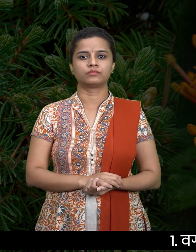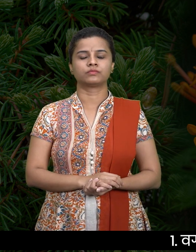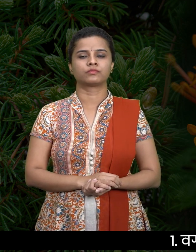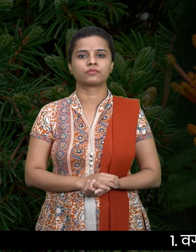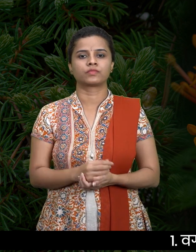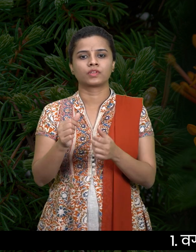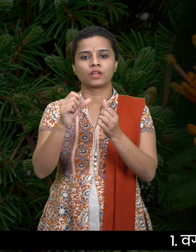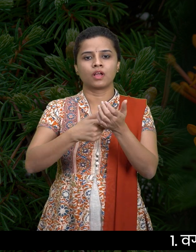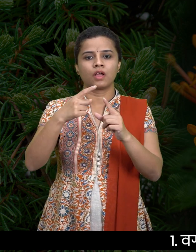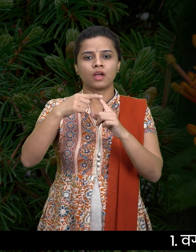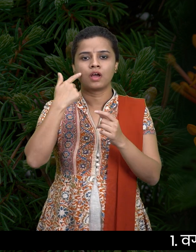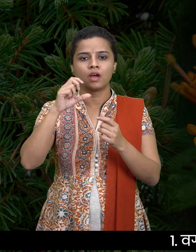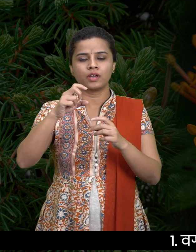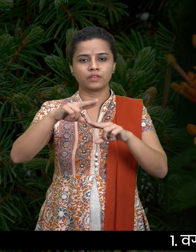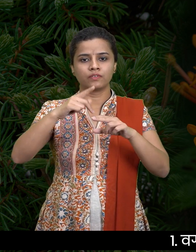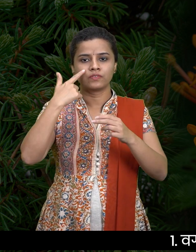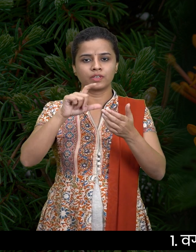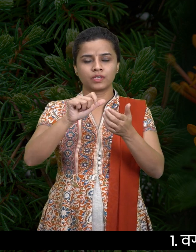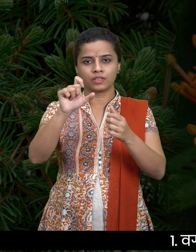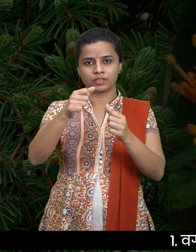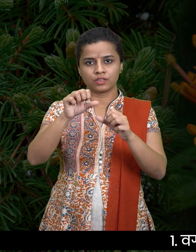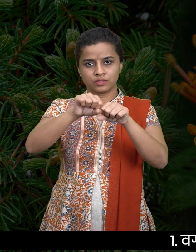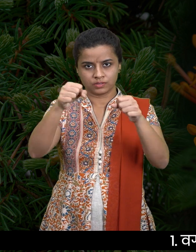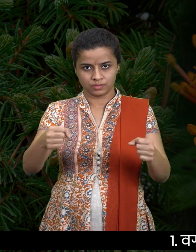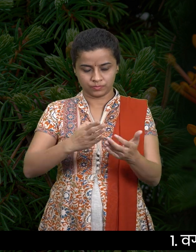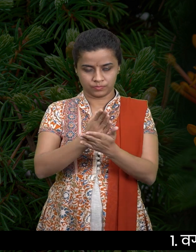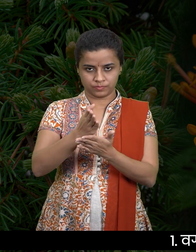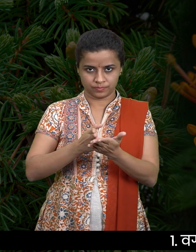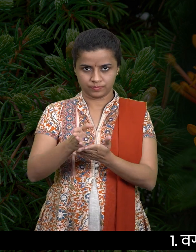1. वर्गीकरणाची कृत्रिम प्रणाली.